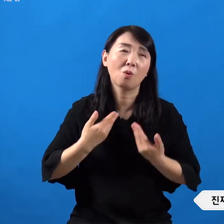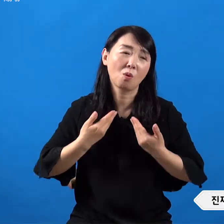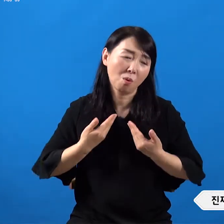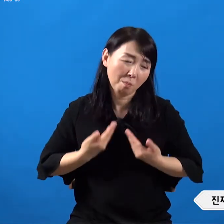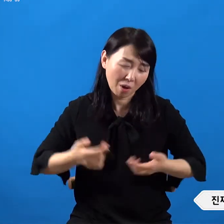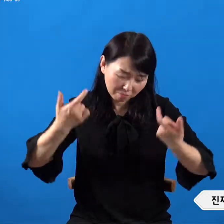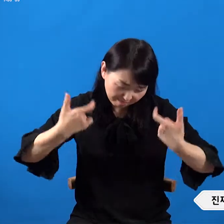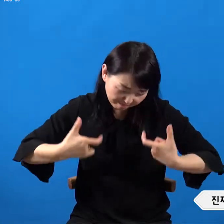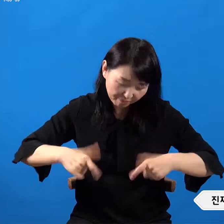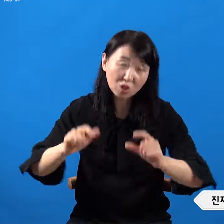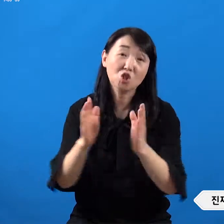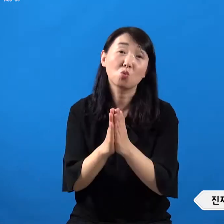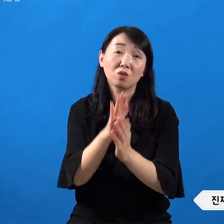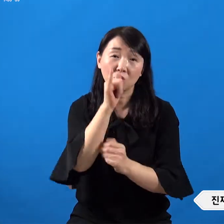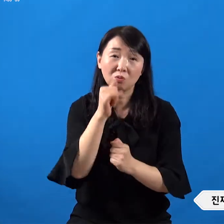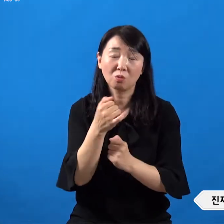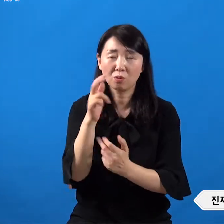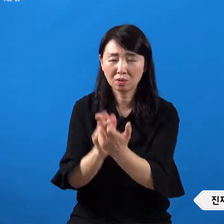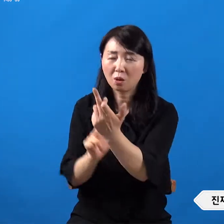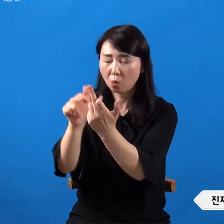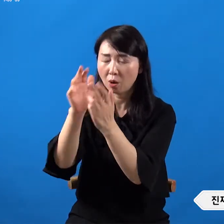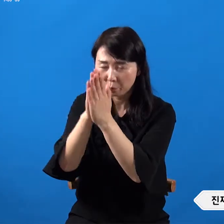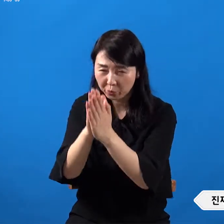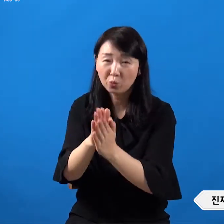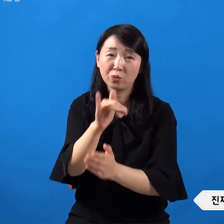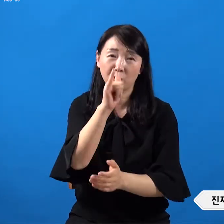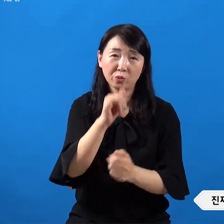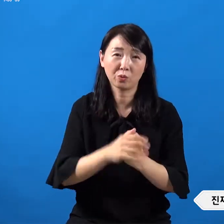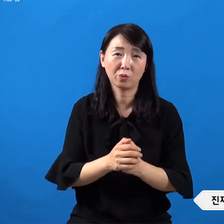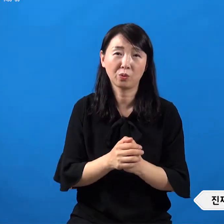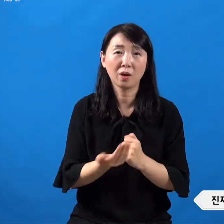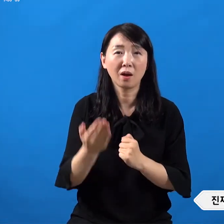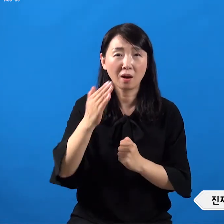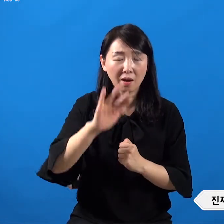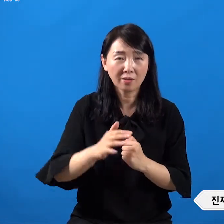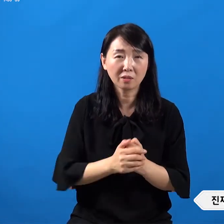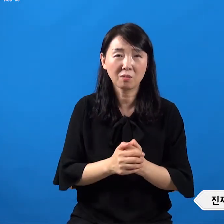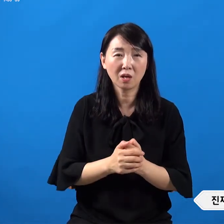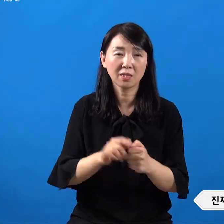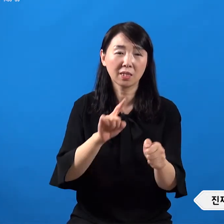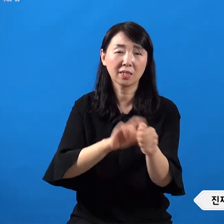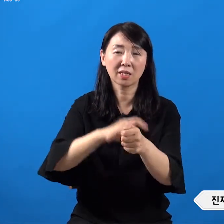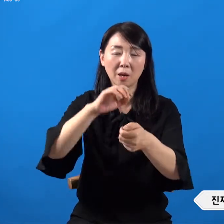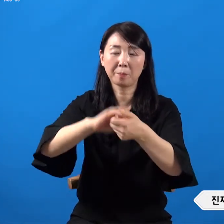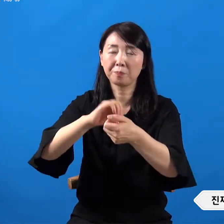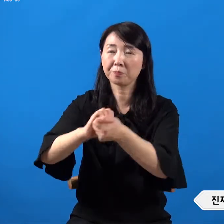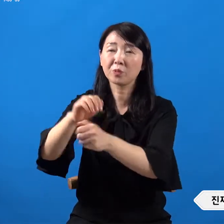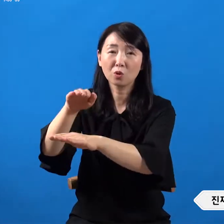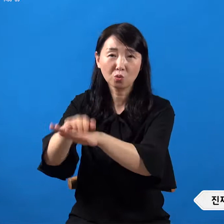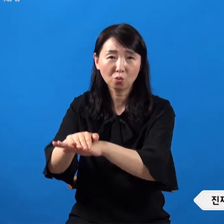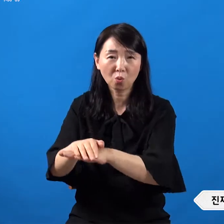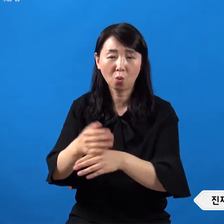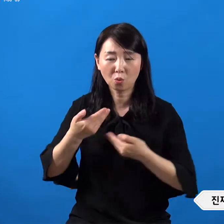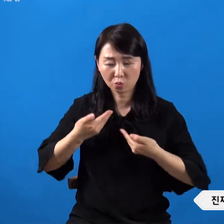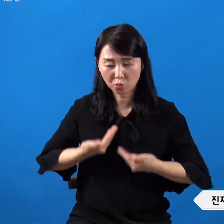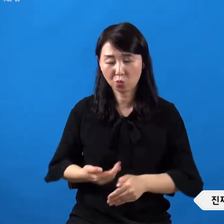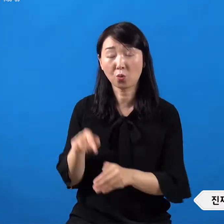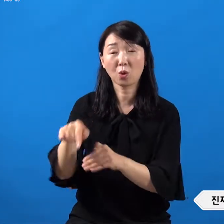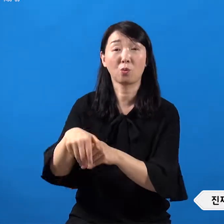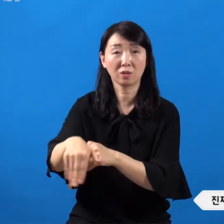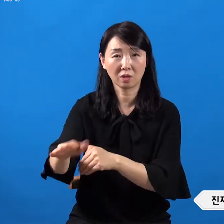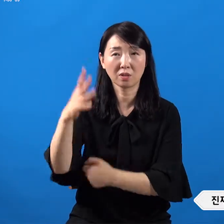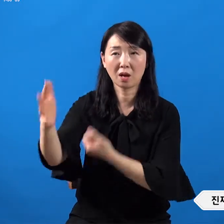밤이 맞도록 기도하셨습니다. 산에 올라가셔서 기도하셨습니다. 그러나 일정한 시간을 두고 한적한